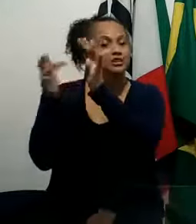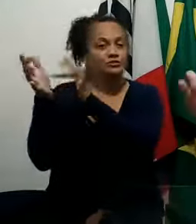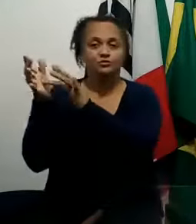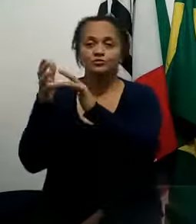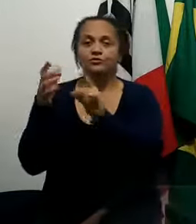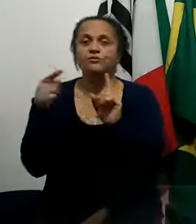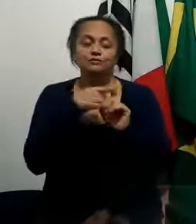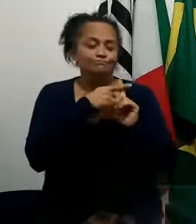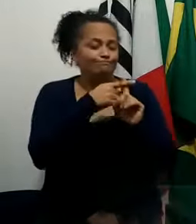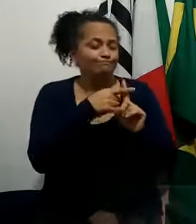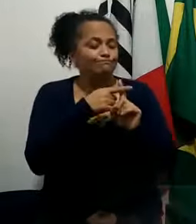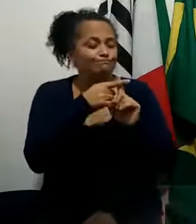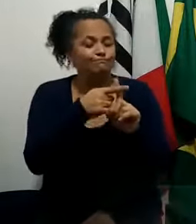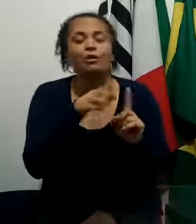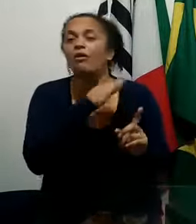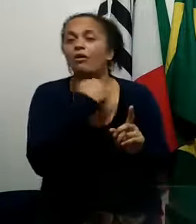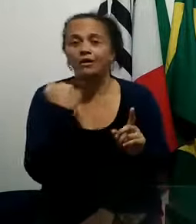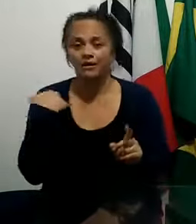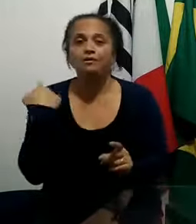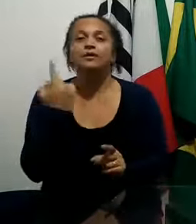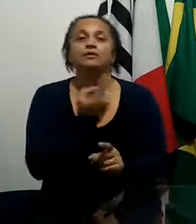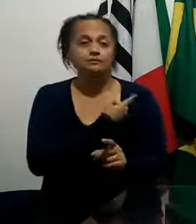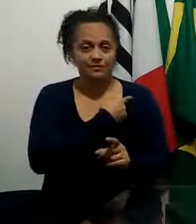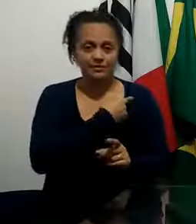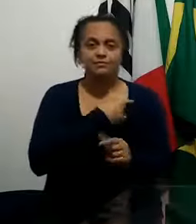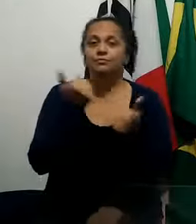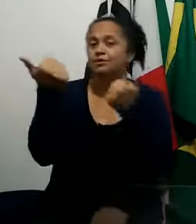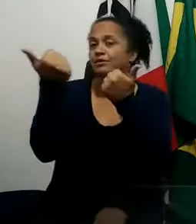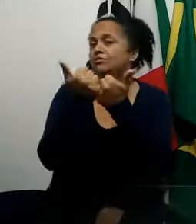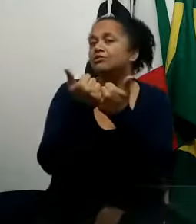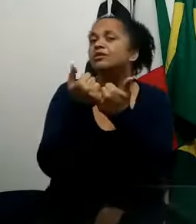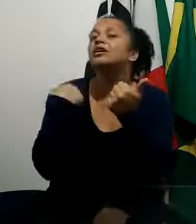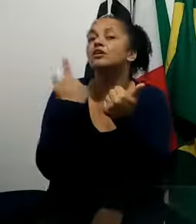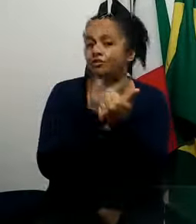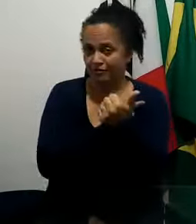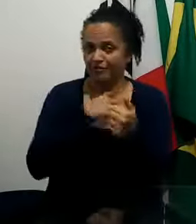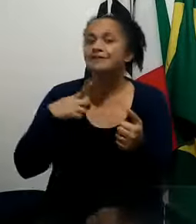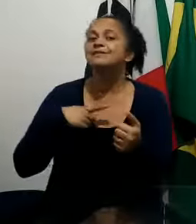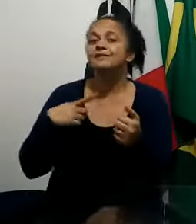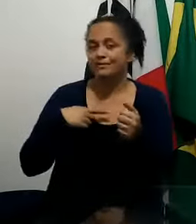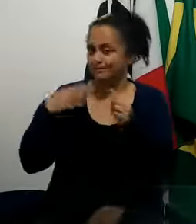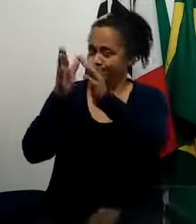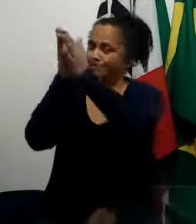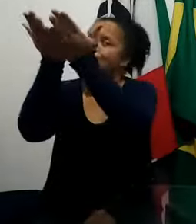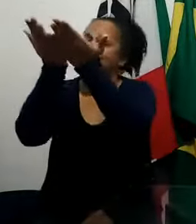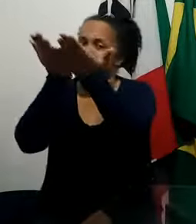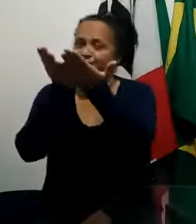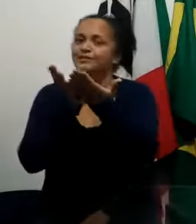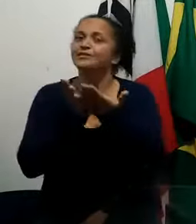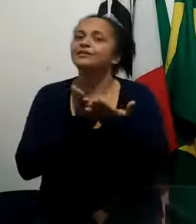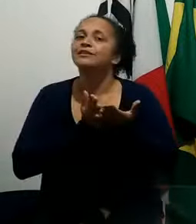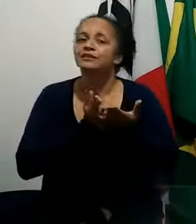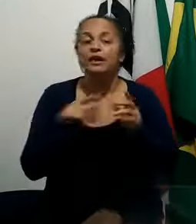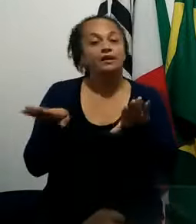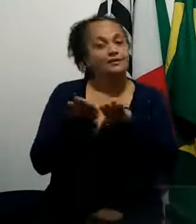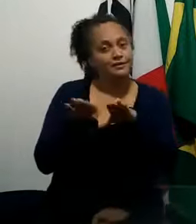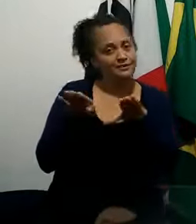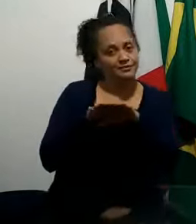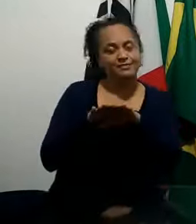nos feito chegar até nós as boas novas da salvação do Evangelho. E também sermos movidos